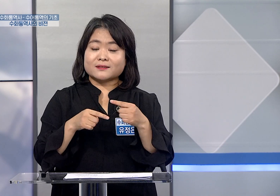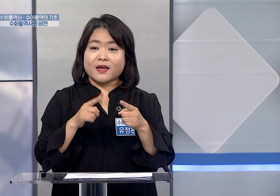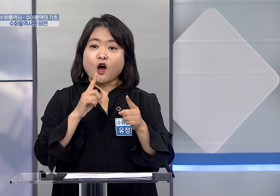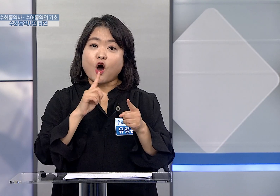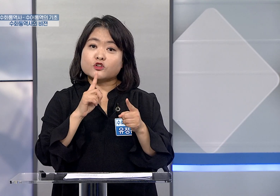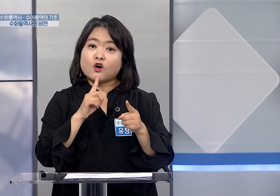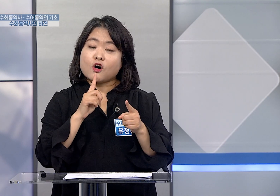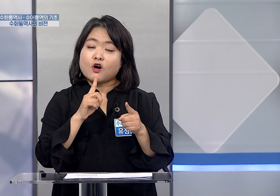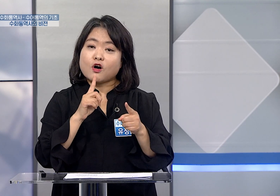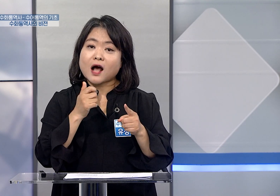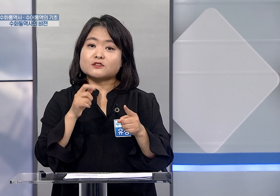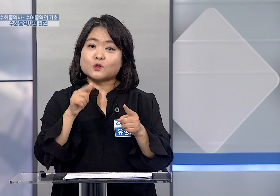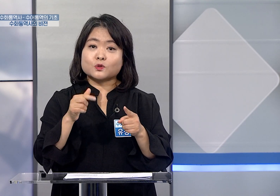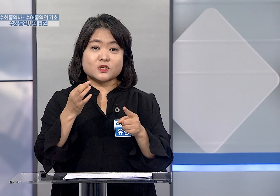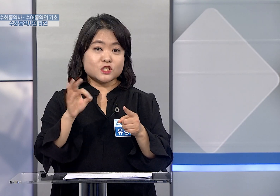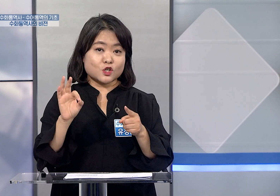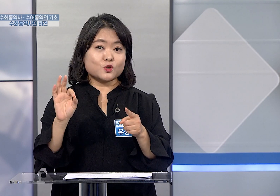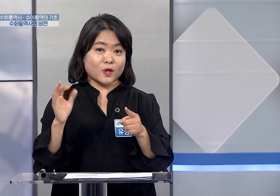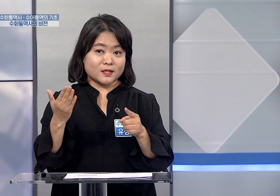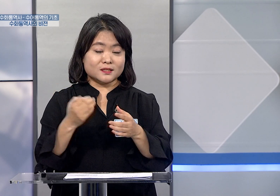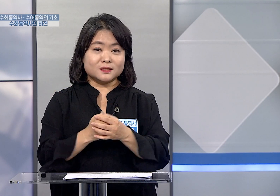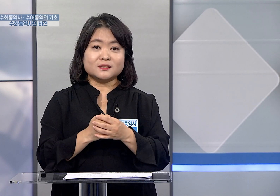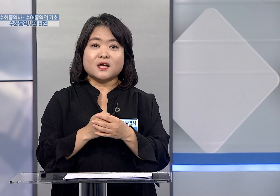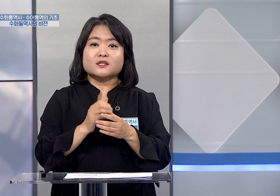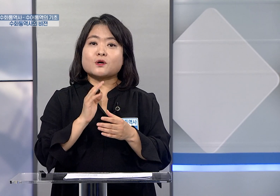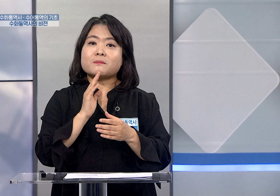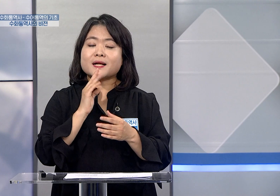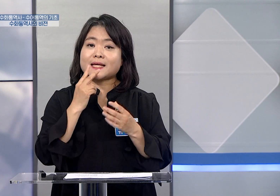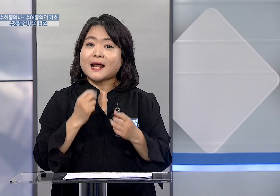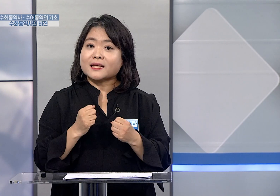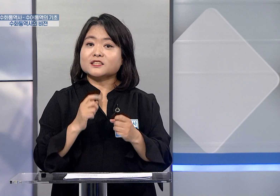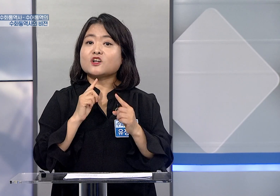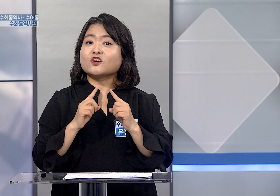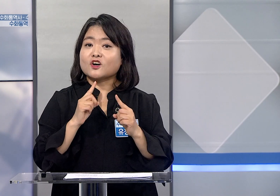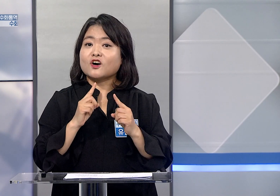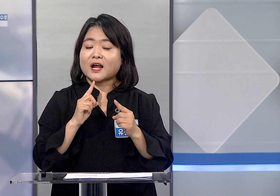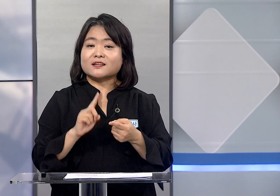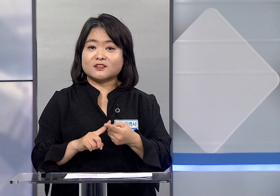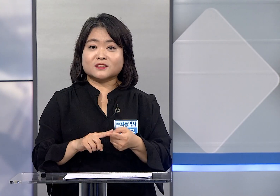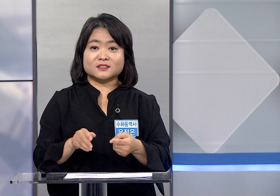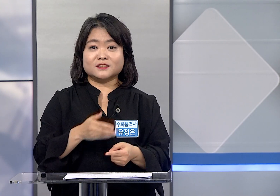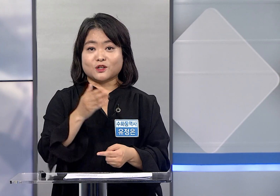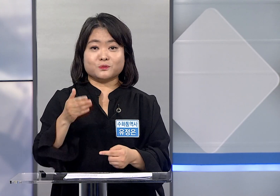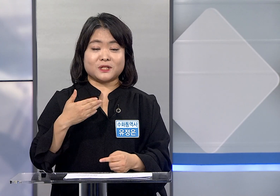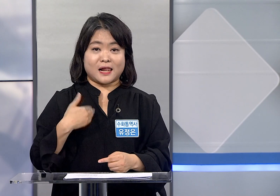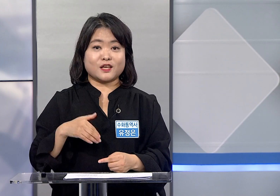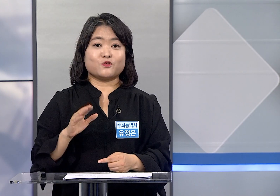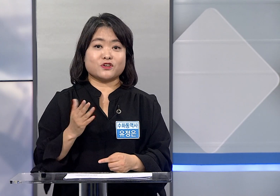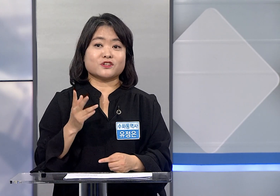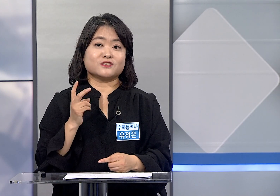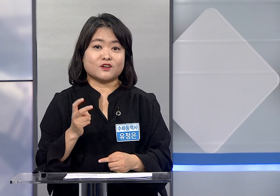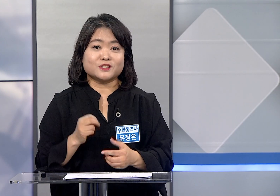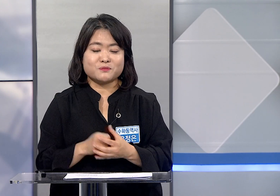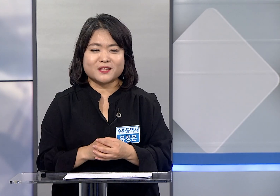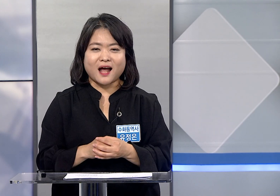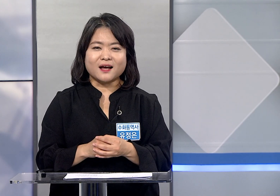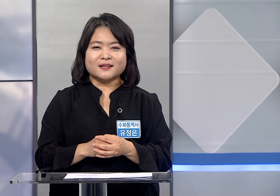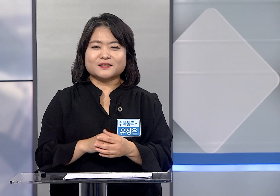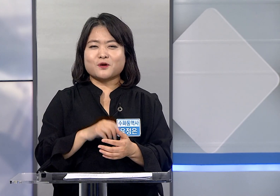게 언어학적으로 인정되는 정말 살아있는 언어라는 것을 여러분들 알게 되셨을 것입니다.